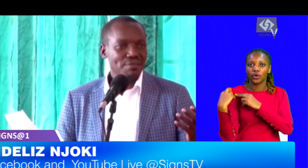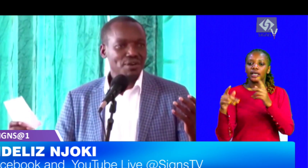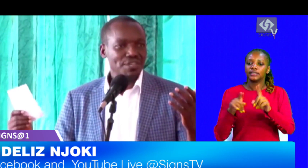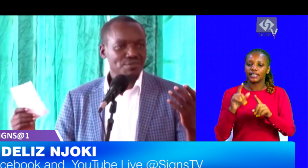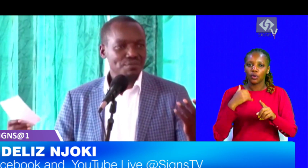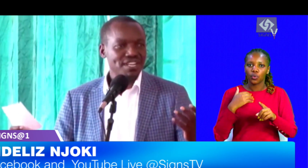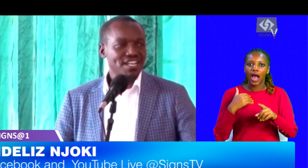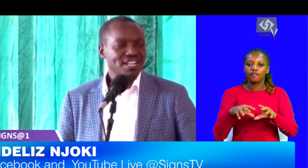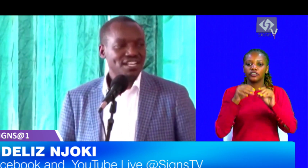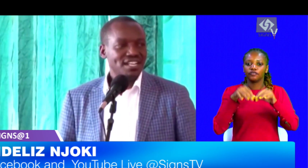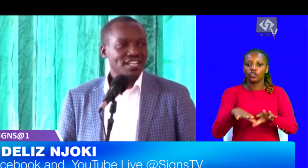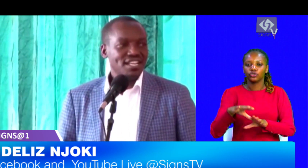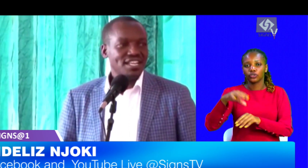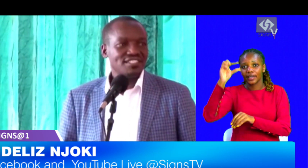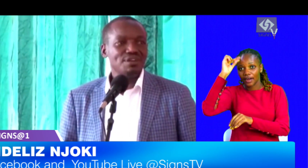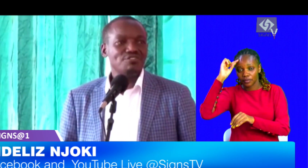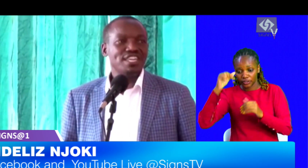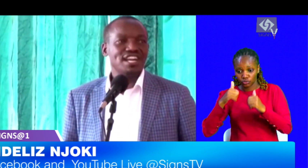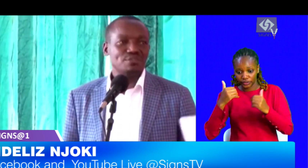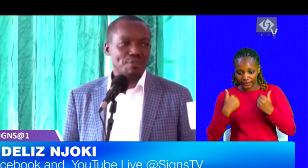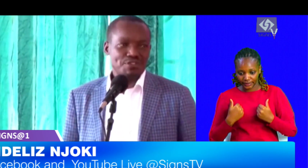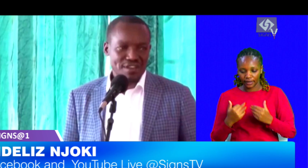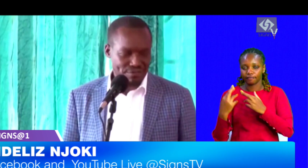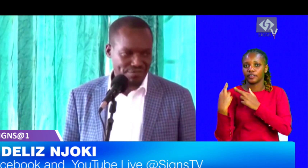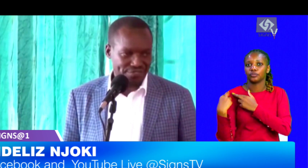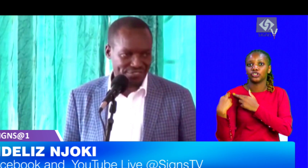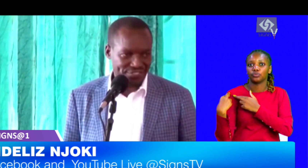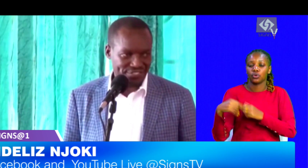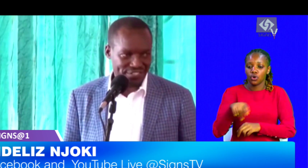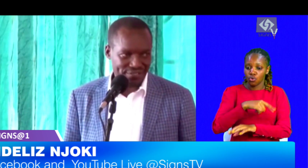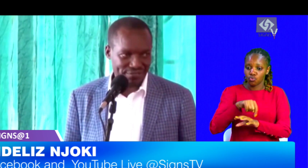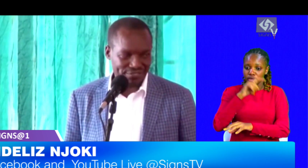ambayo nimeisimamia. Lazima tufanye kazi pamoja.